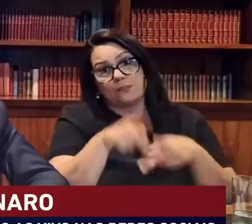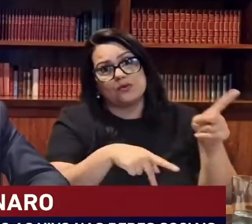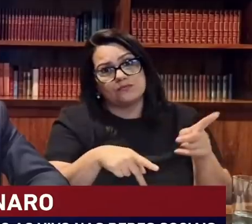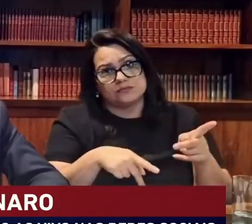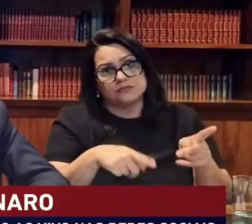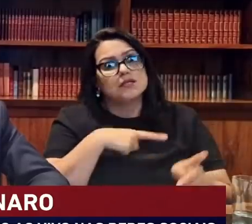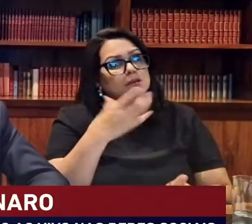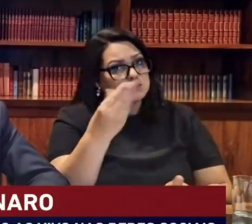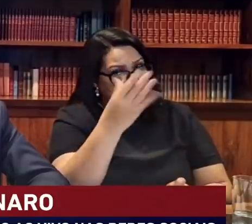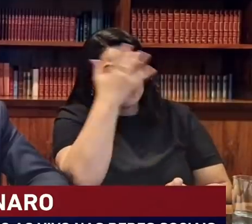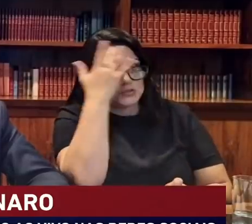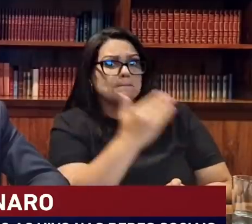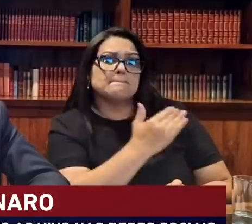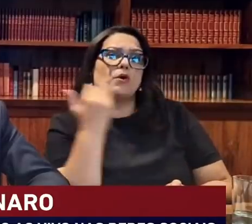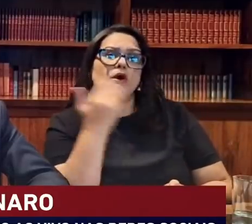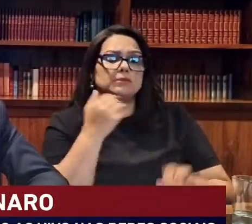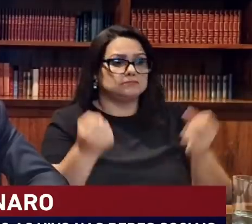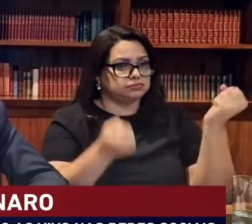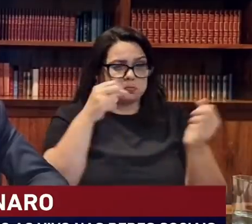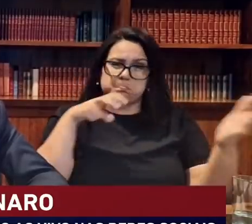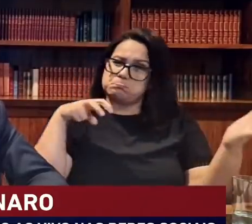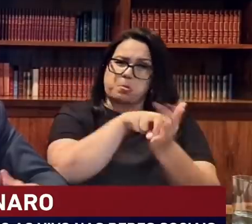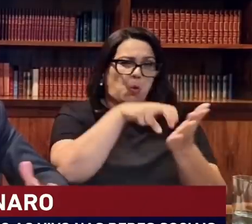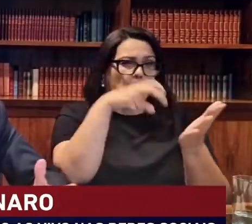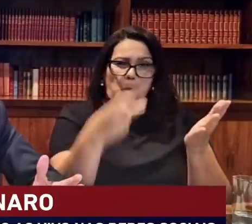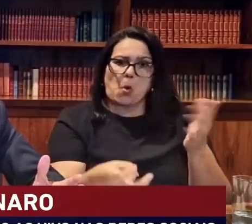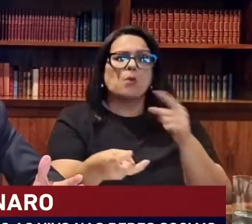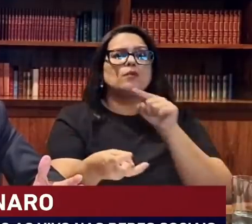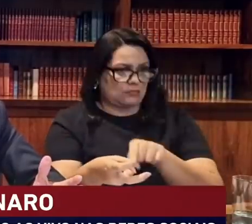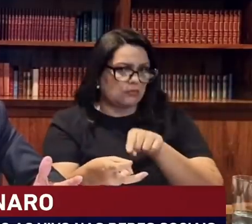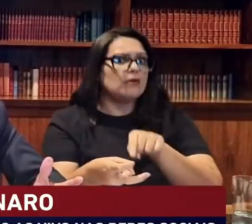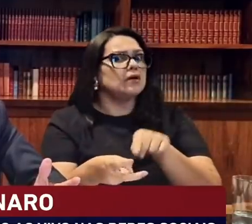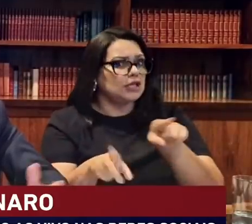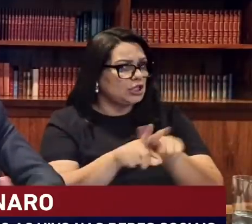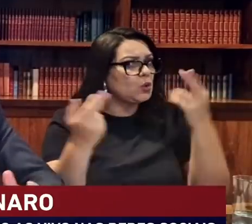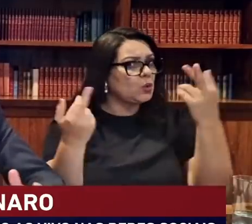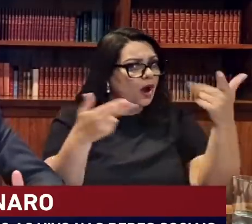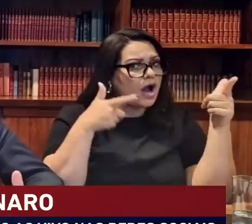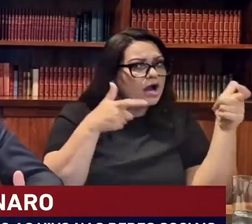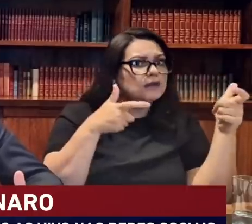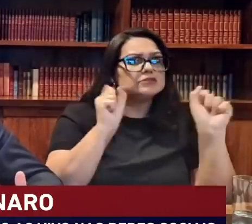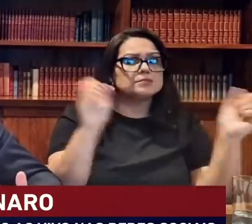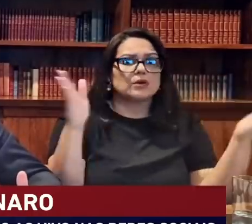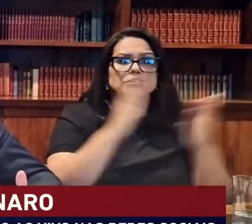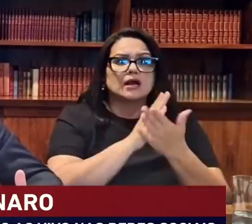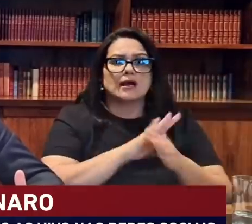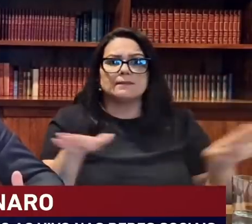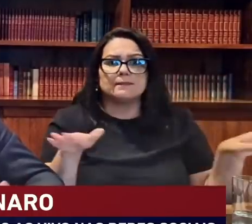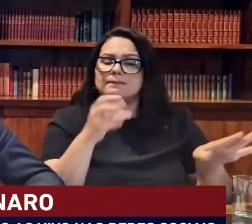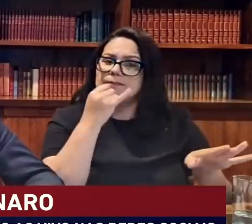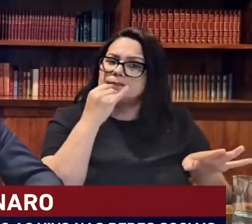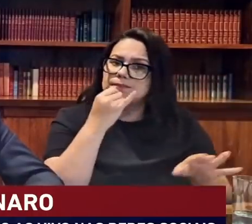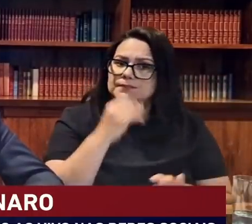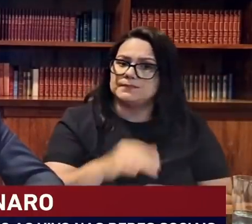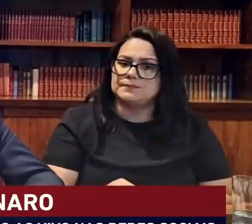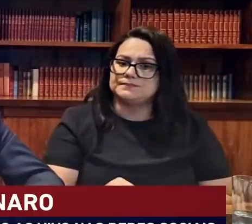muita gente no trânsito, pessoal. Acho que um número equivalente à arma de fogo. Poderíamos acabar com, criar algo aí para